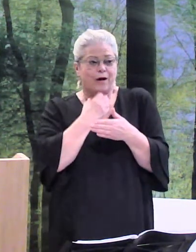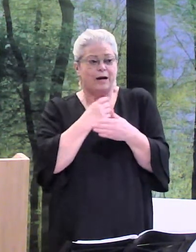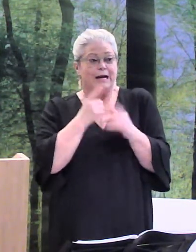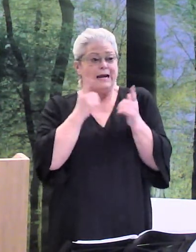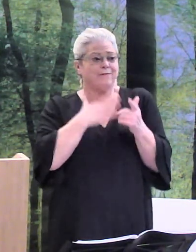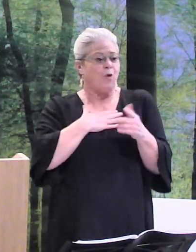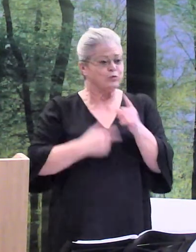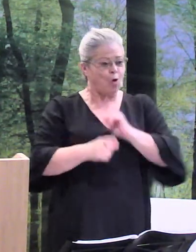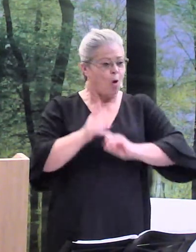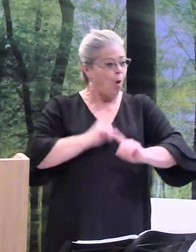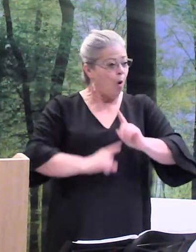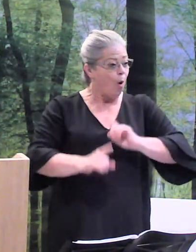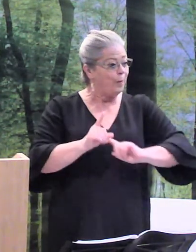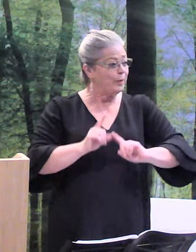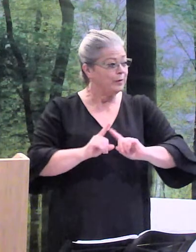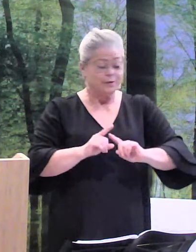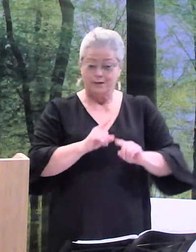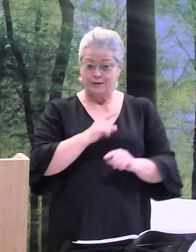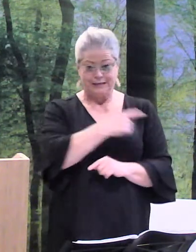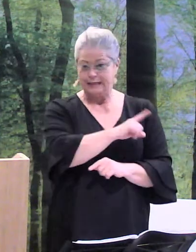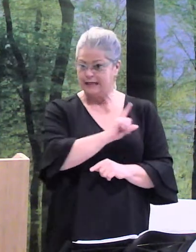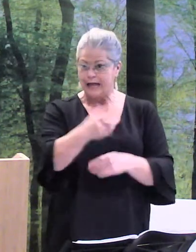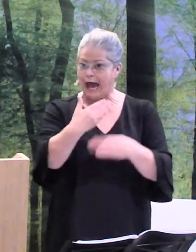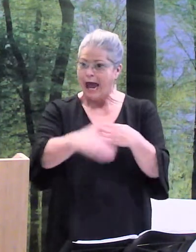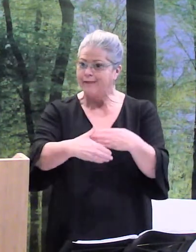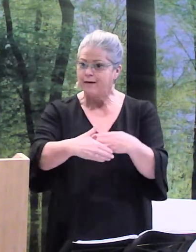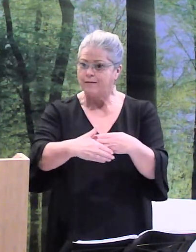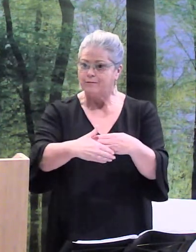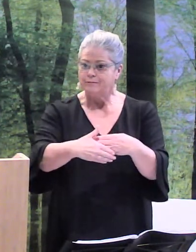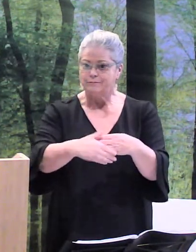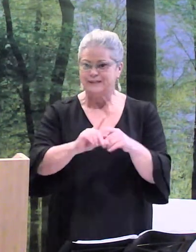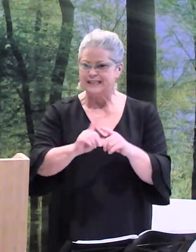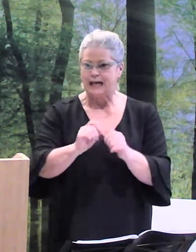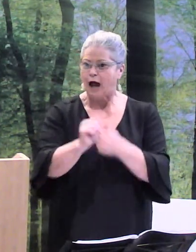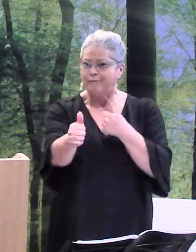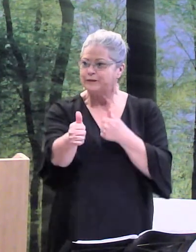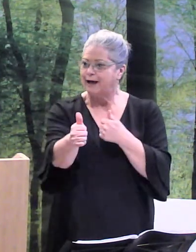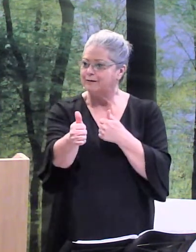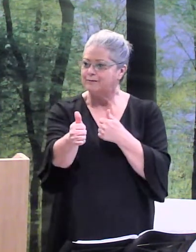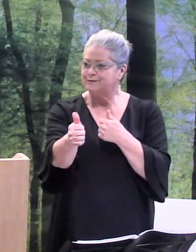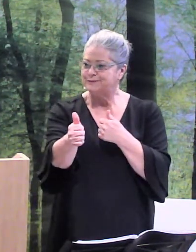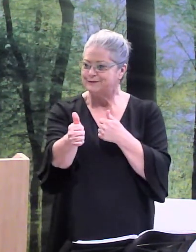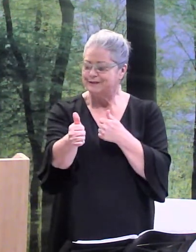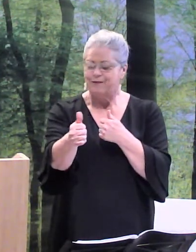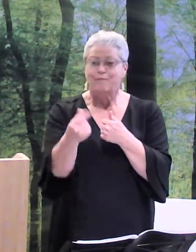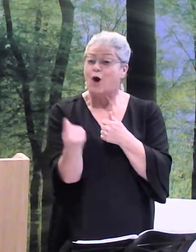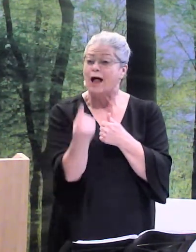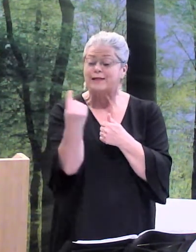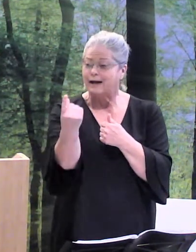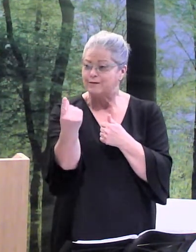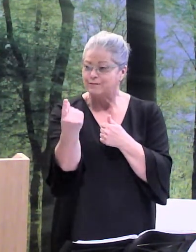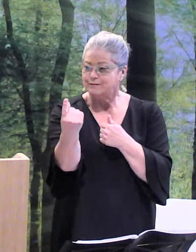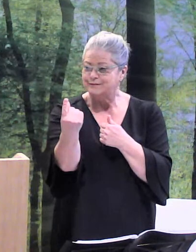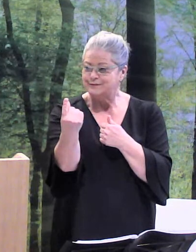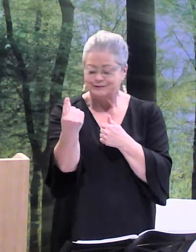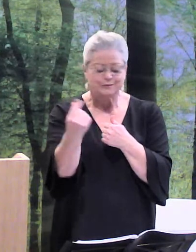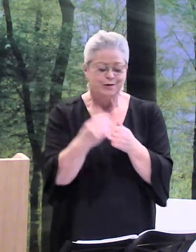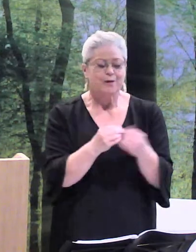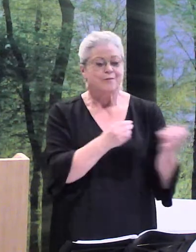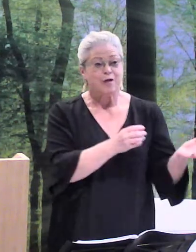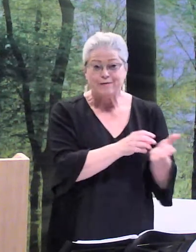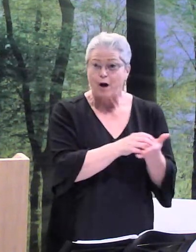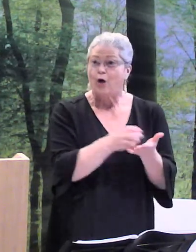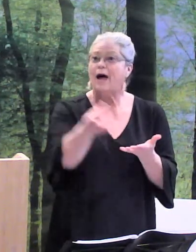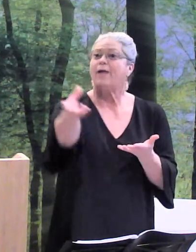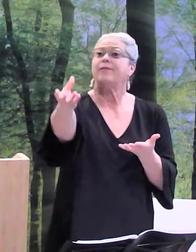hoop dat de dood hem niet het einde is. Het is geen afscheid. Voor altijd, we geven hem uit